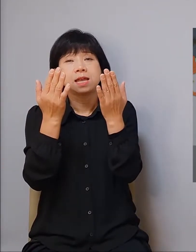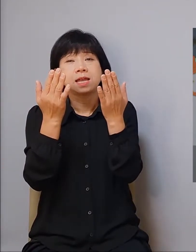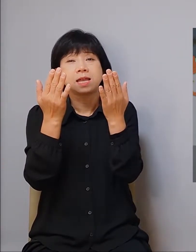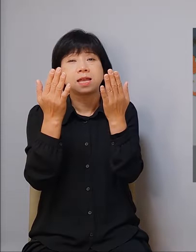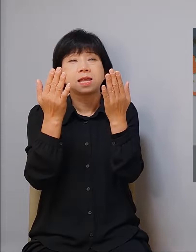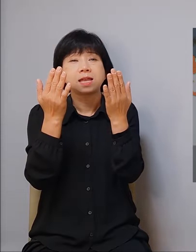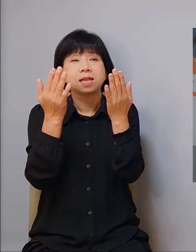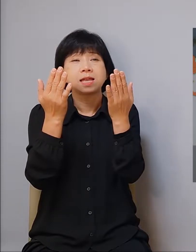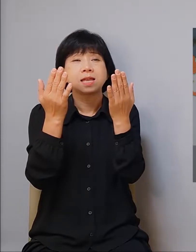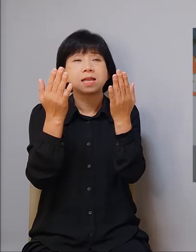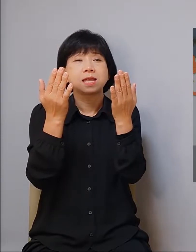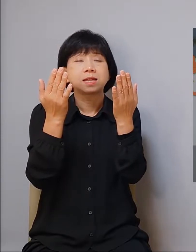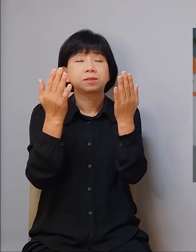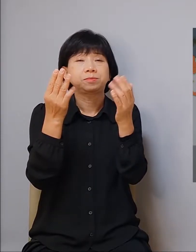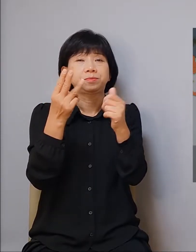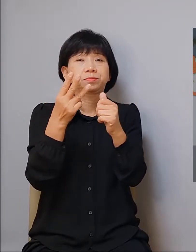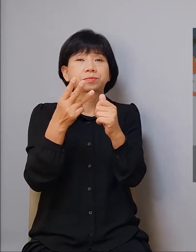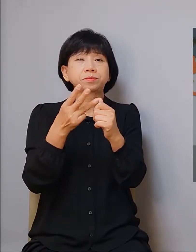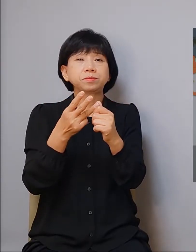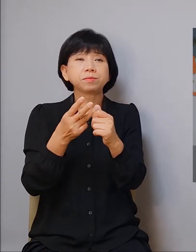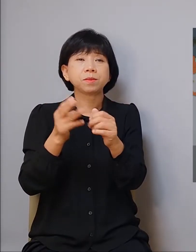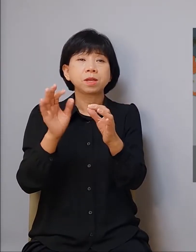드리네